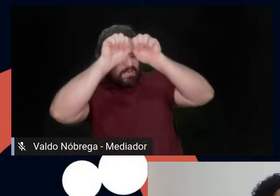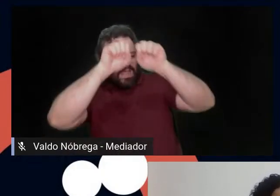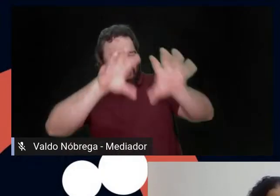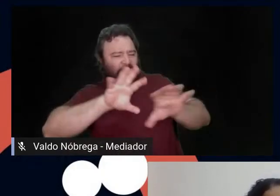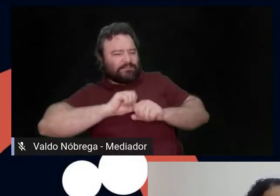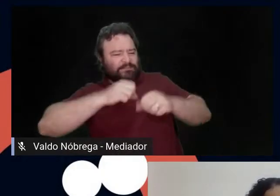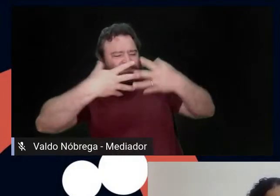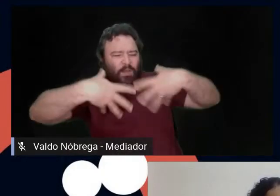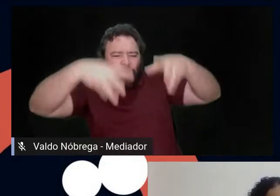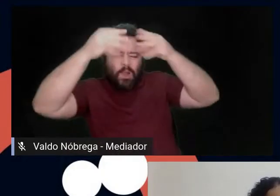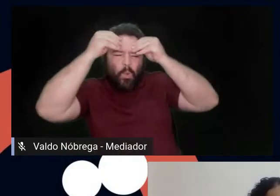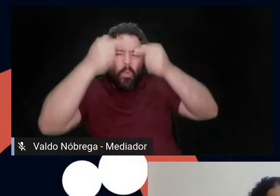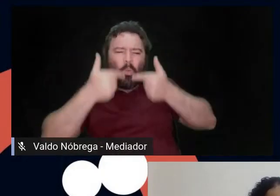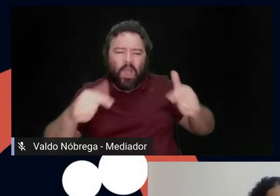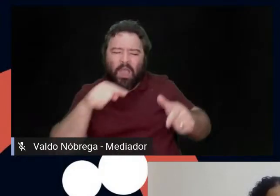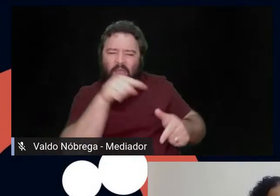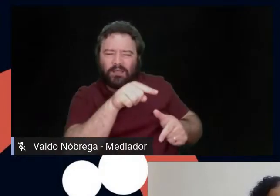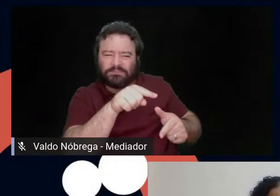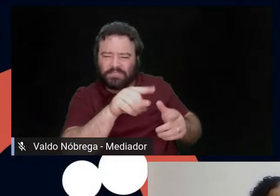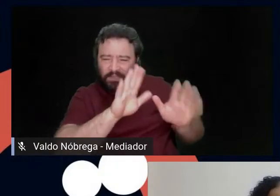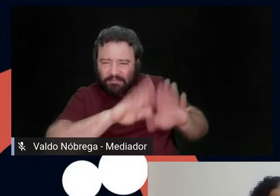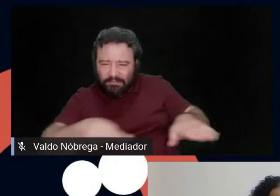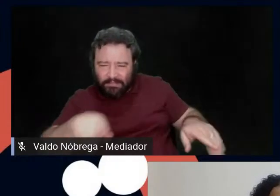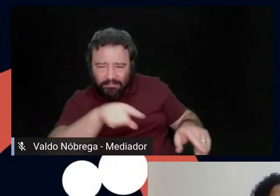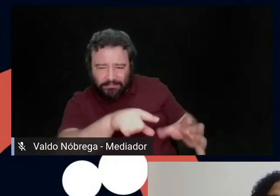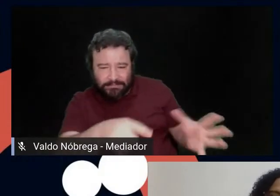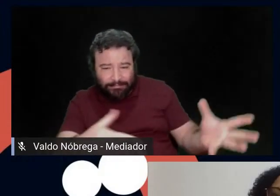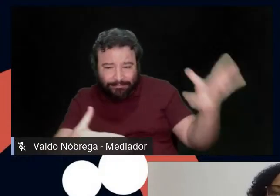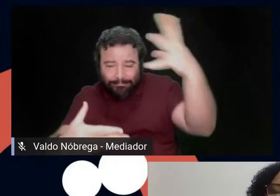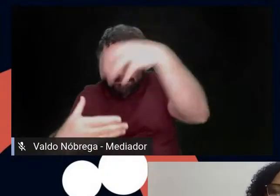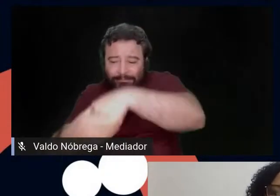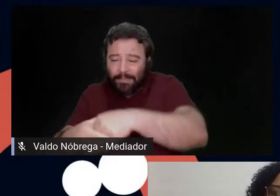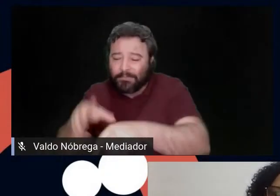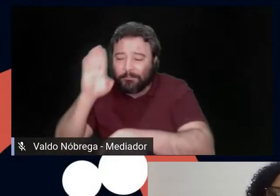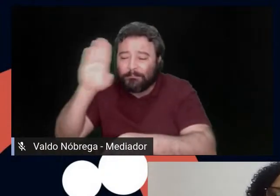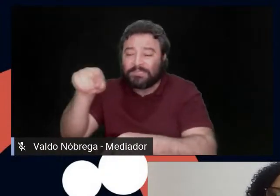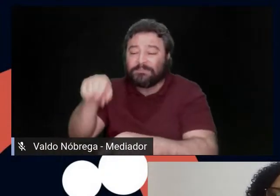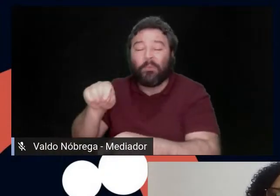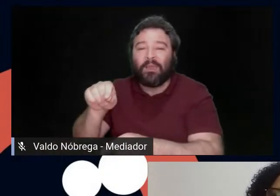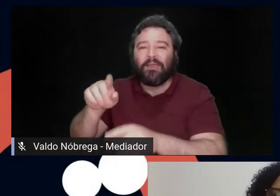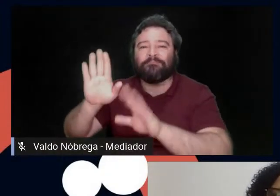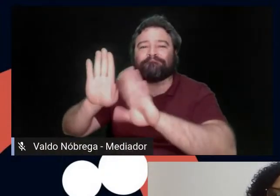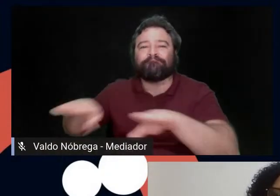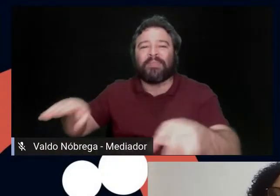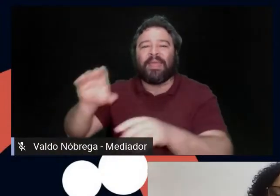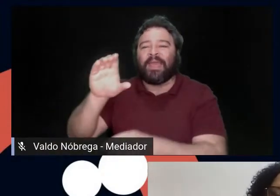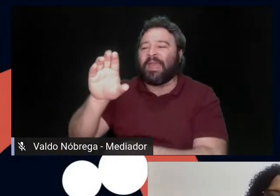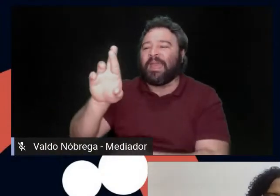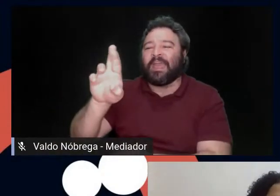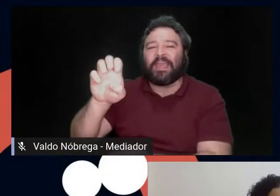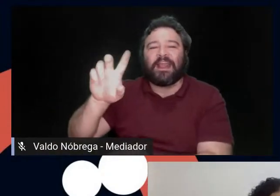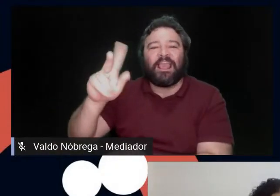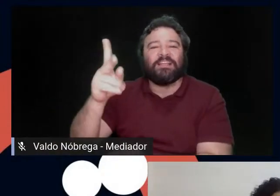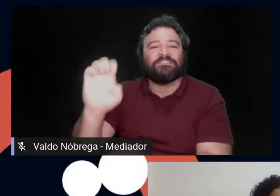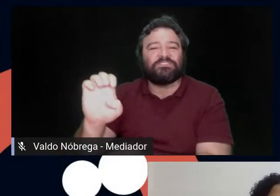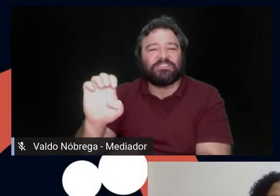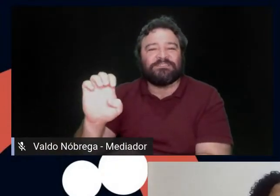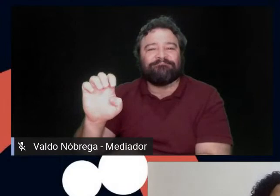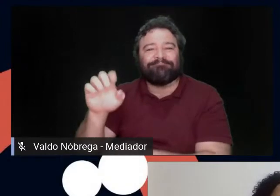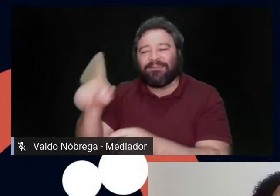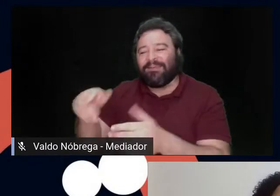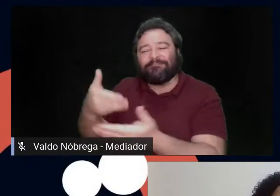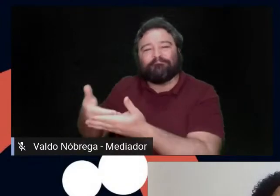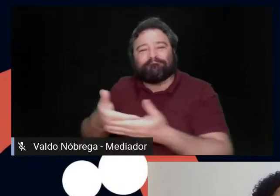hoje é como é que acontece essa aquisição linguística com as crianças